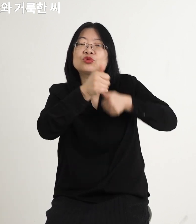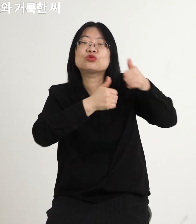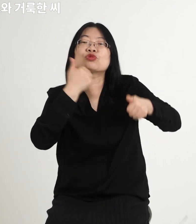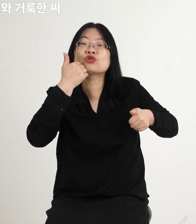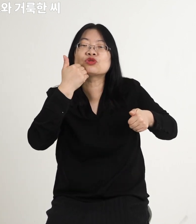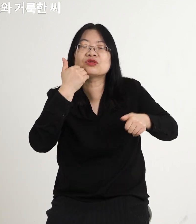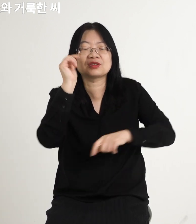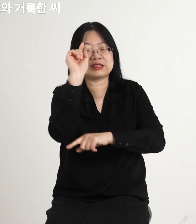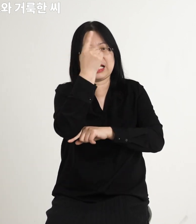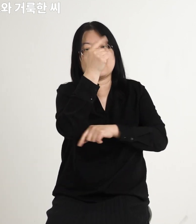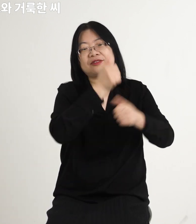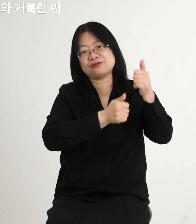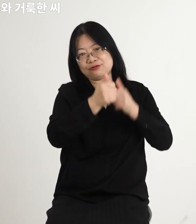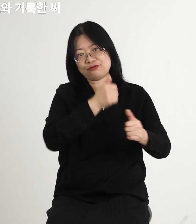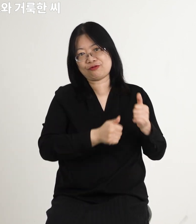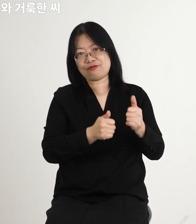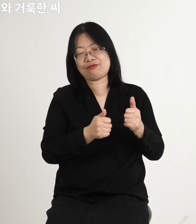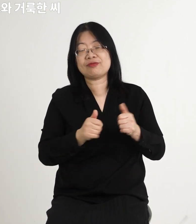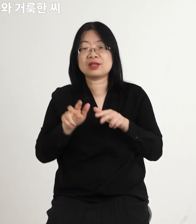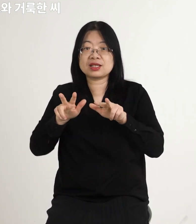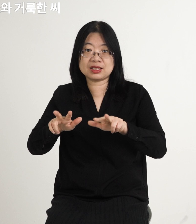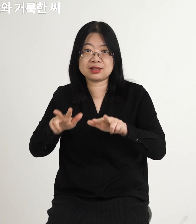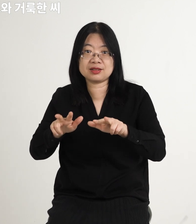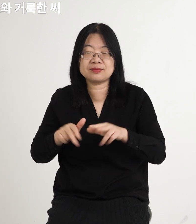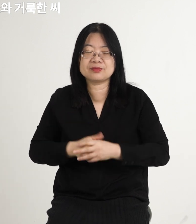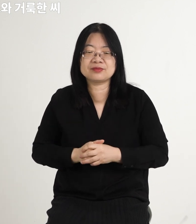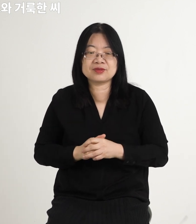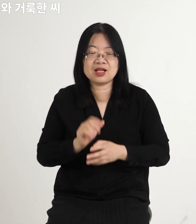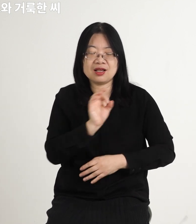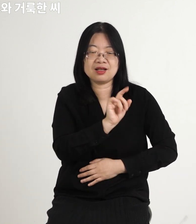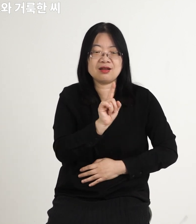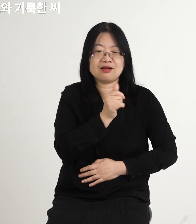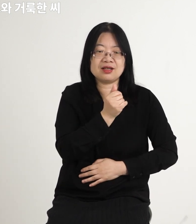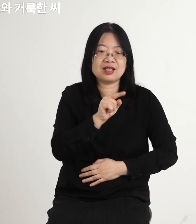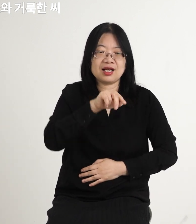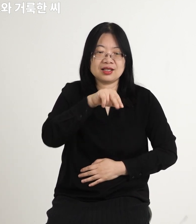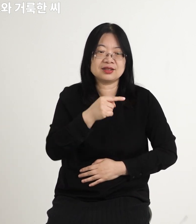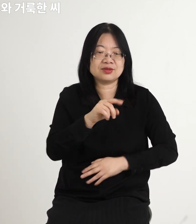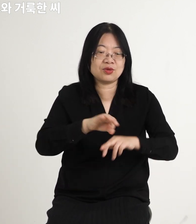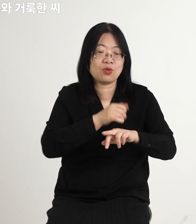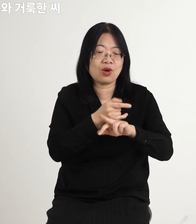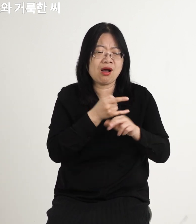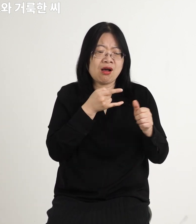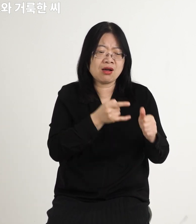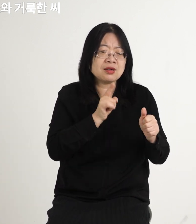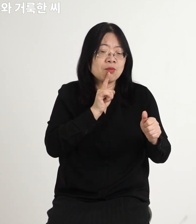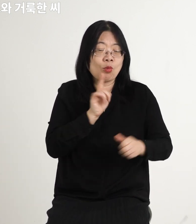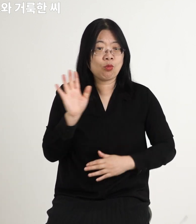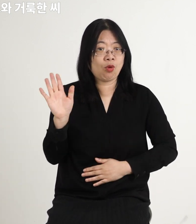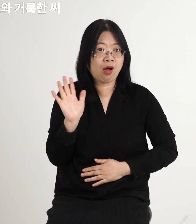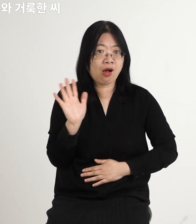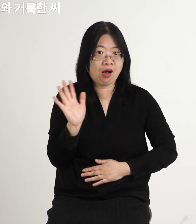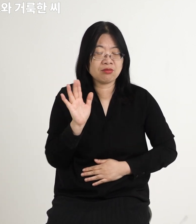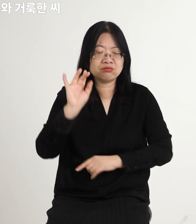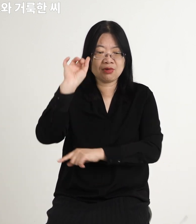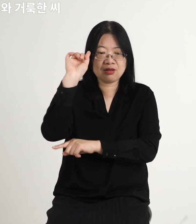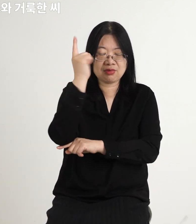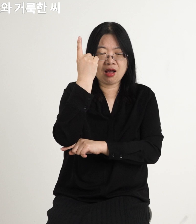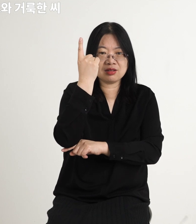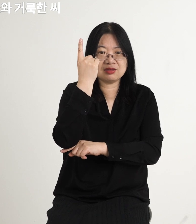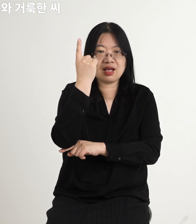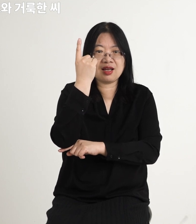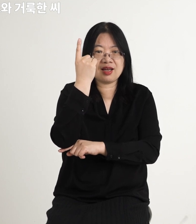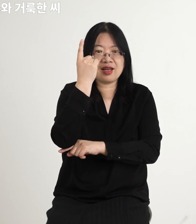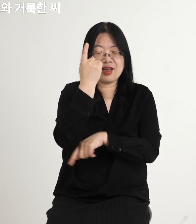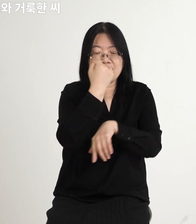다윗의 혈통이에요. 그런데 여기에서 아스 왕에게라고 말하지 않고 다윗의 집에